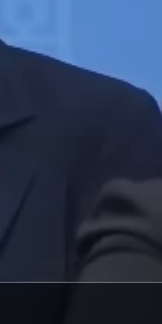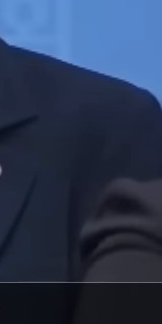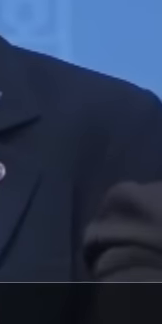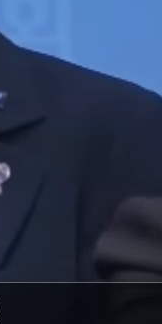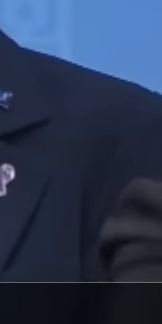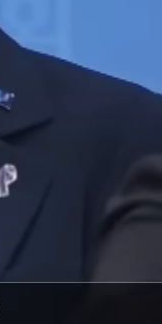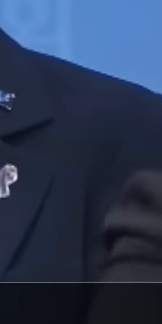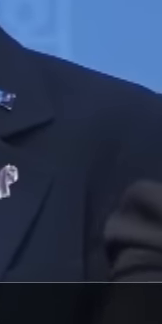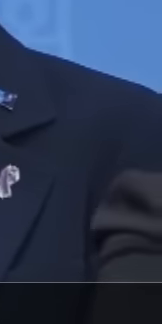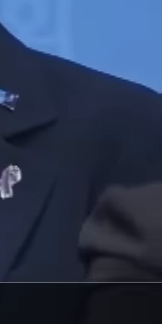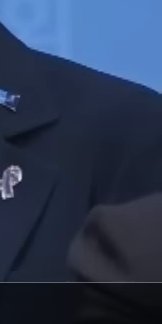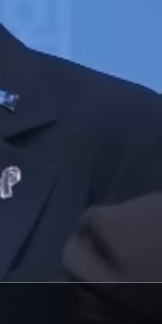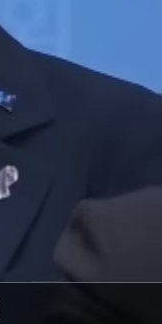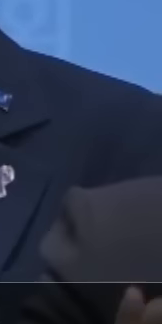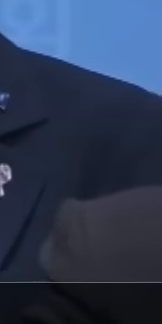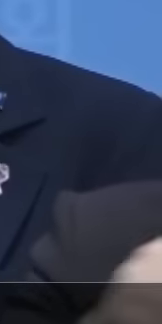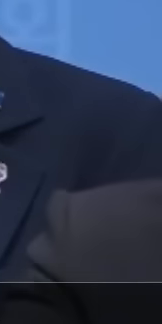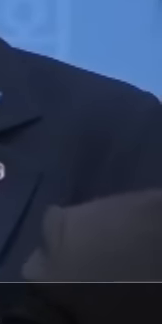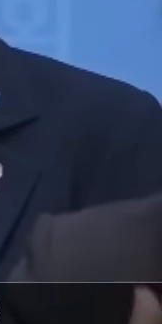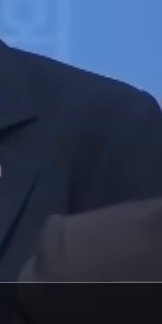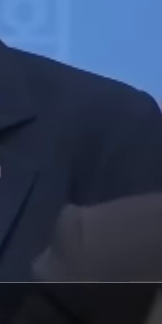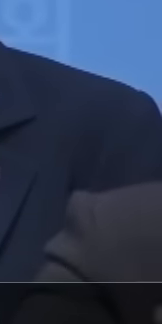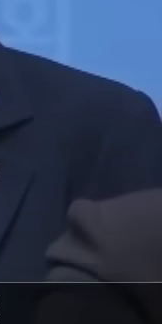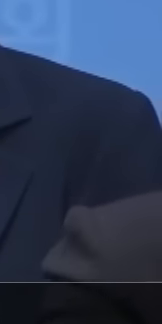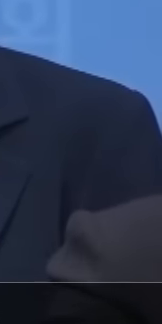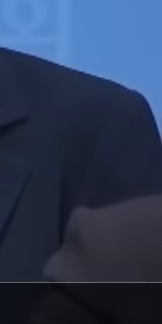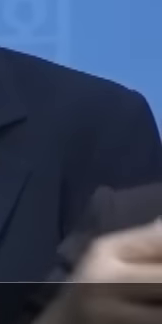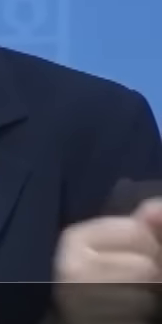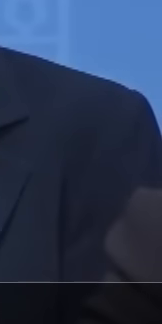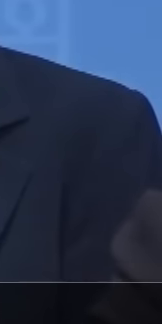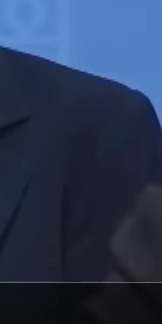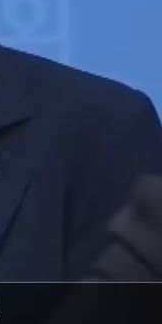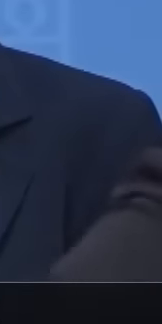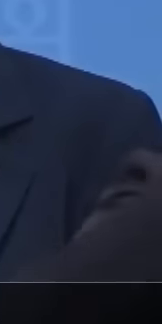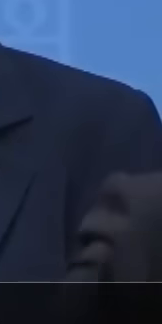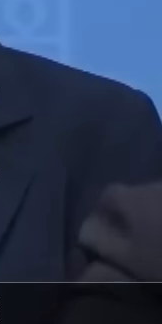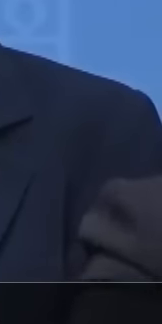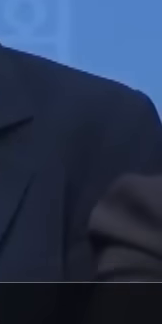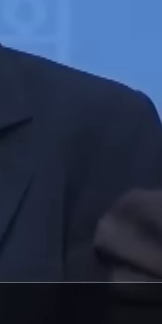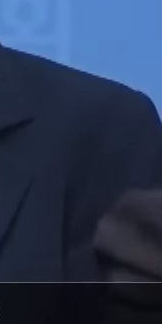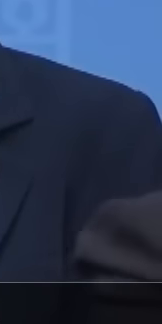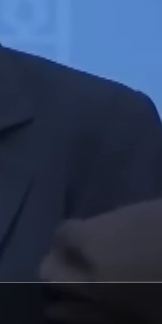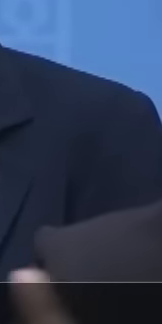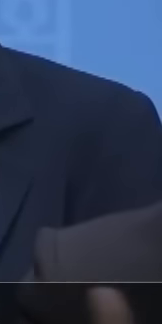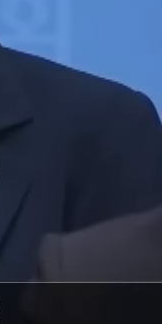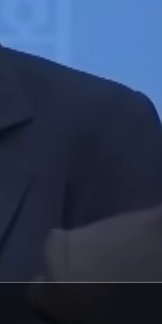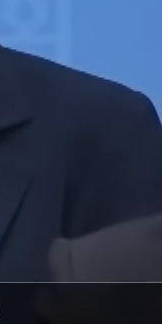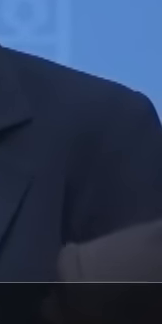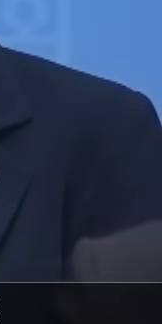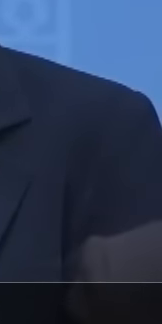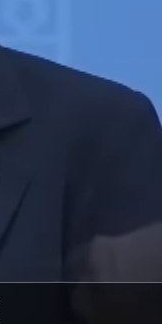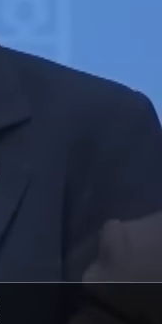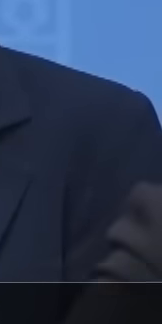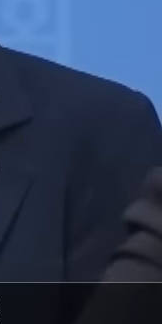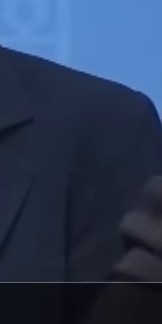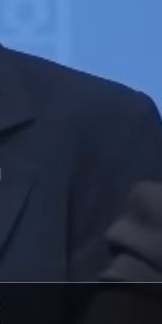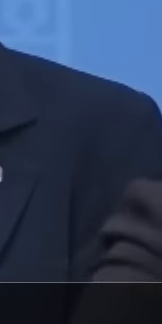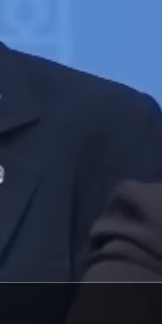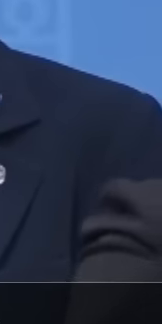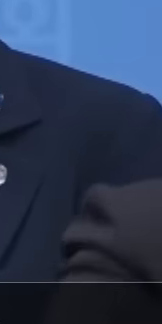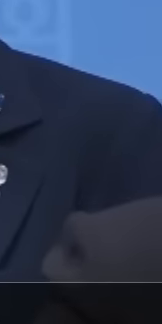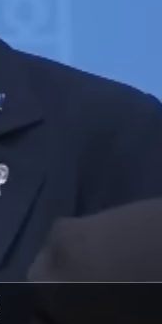예산 편성과 경제정책 추진이라는 권한을 무기로 모든 부처 위에 군립합니다. 부동산